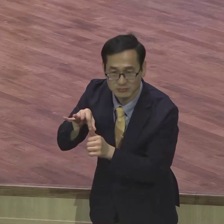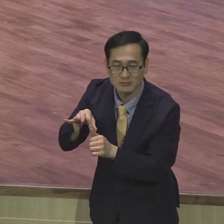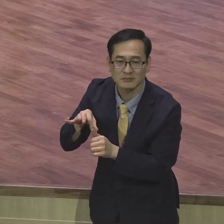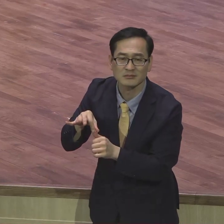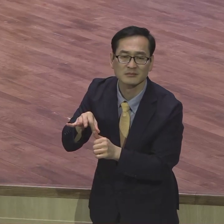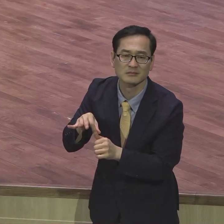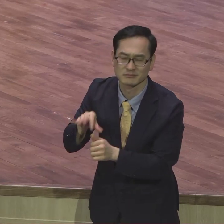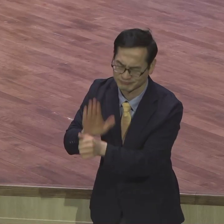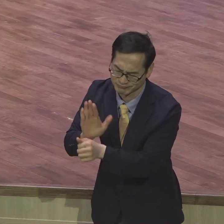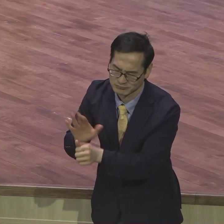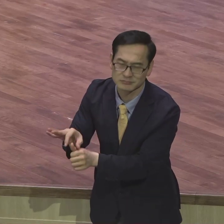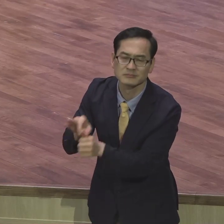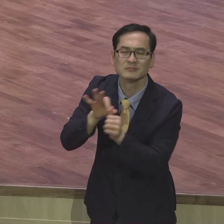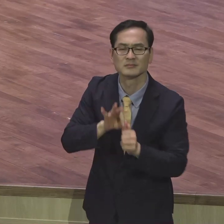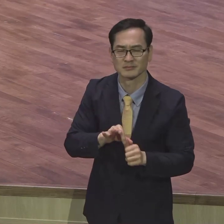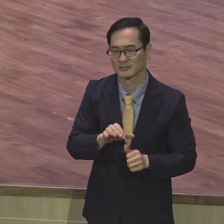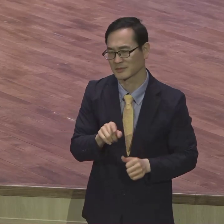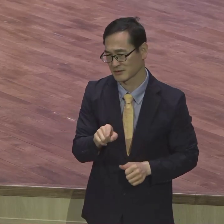여러분처럼